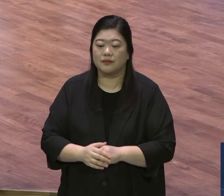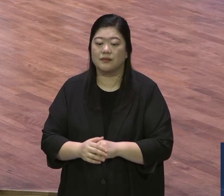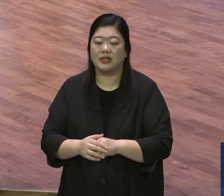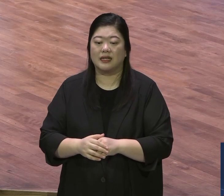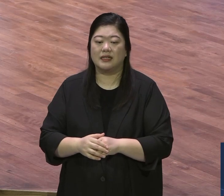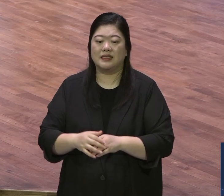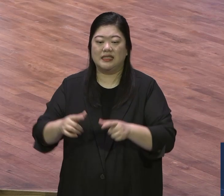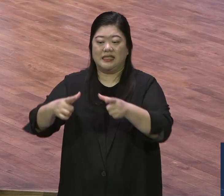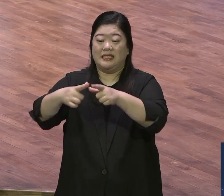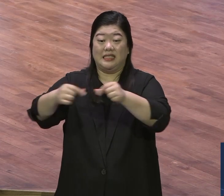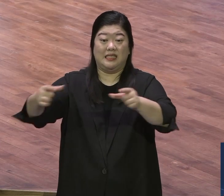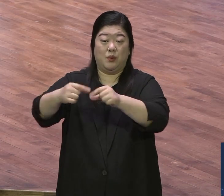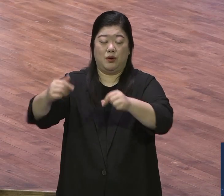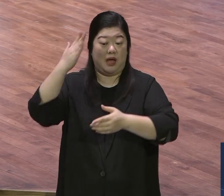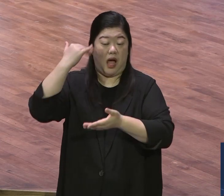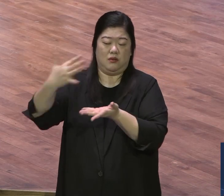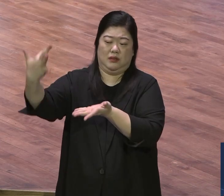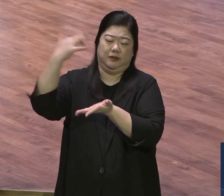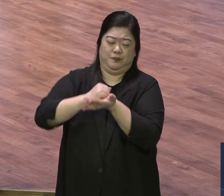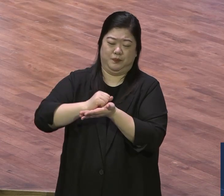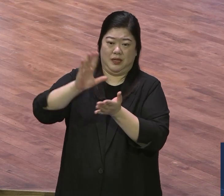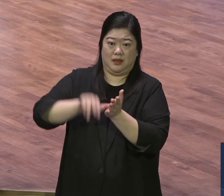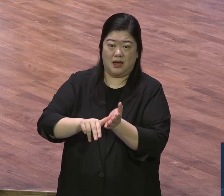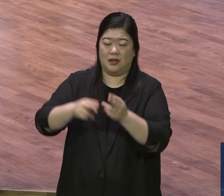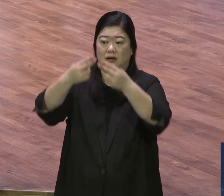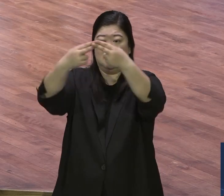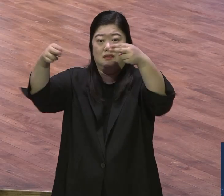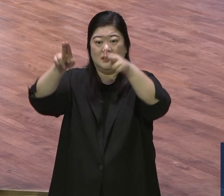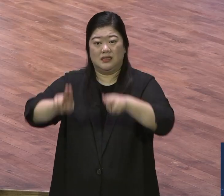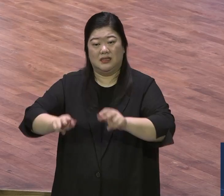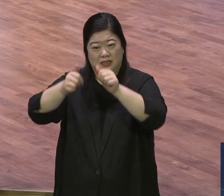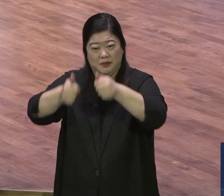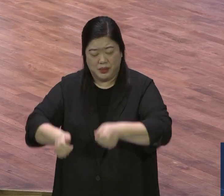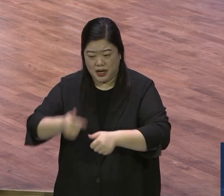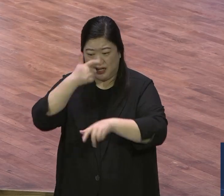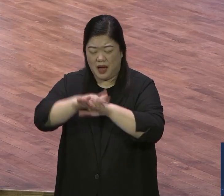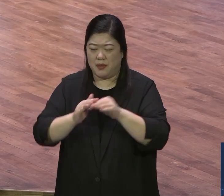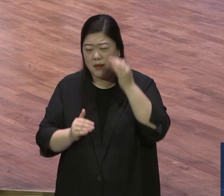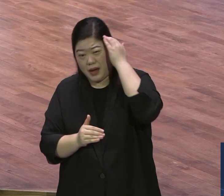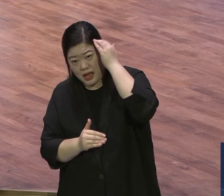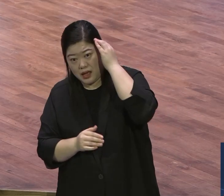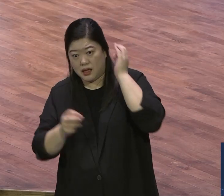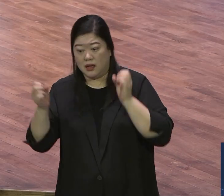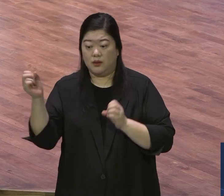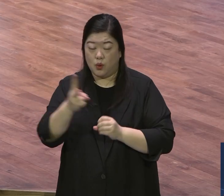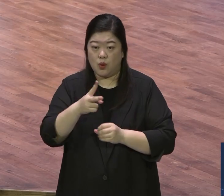죽이고 그렇게 교회 못 나가게도 하고 이런 코로나 가지고 교회 못 나가게 한다니까